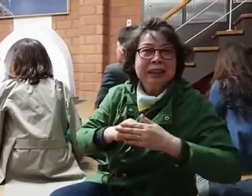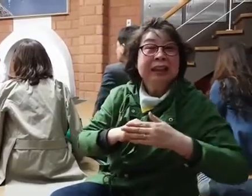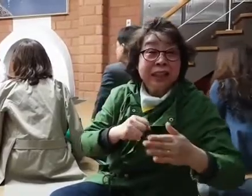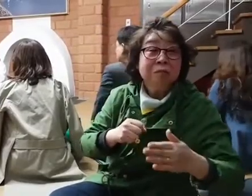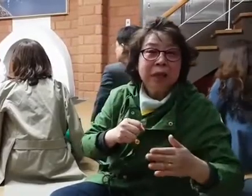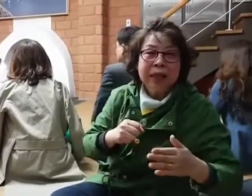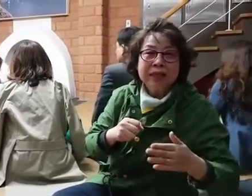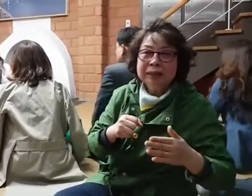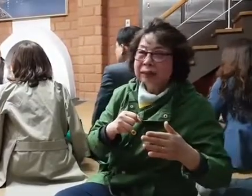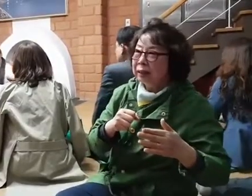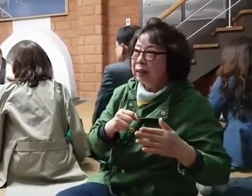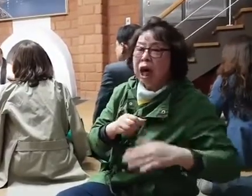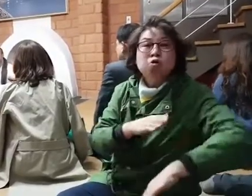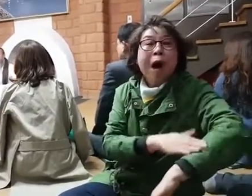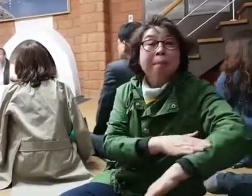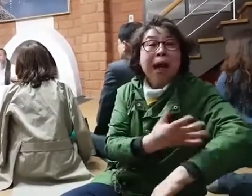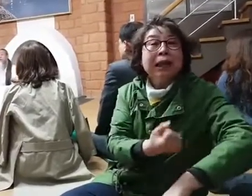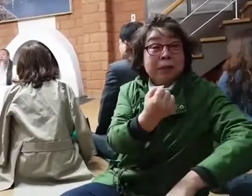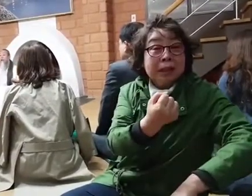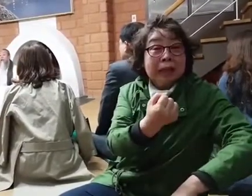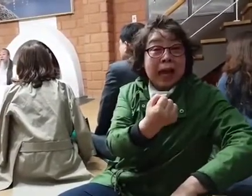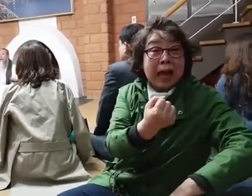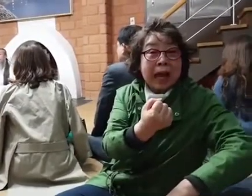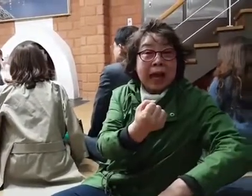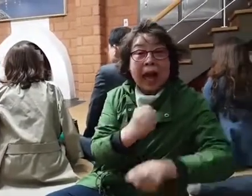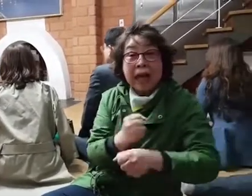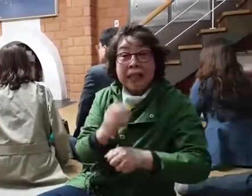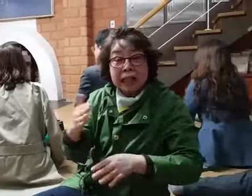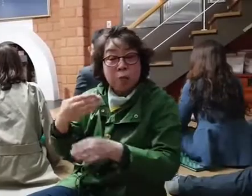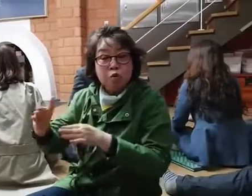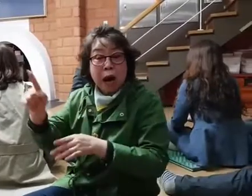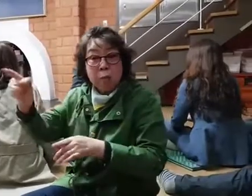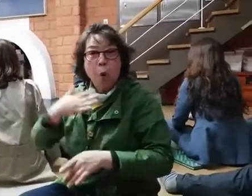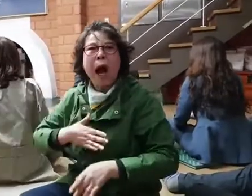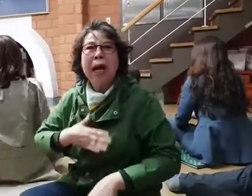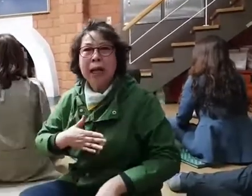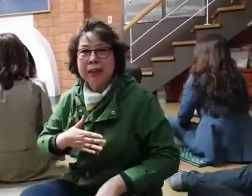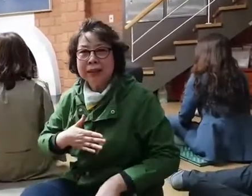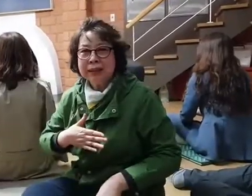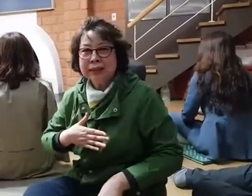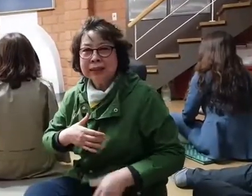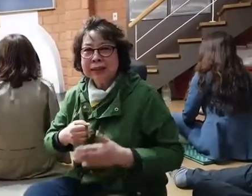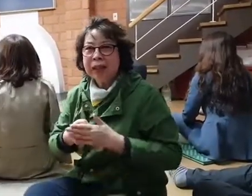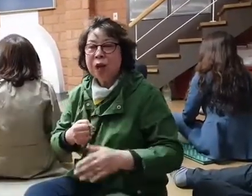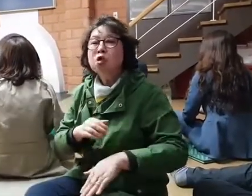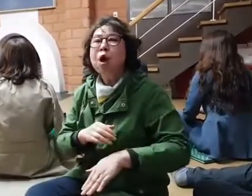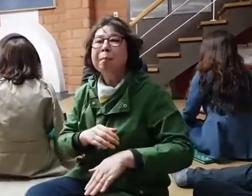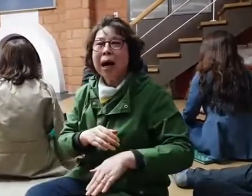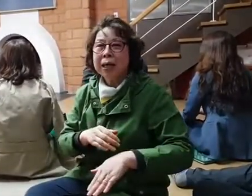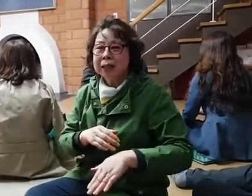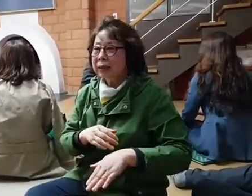그러니까 요런 것들이 좌파가 잡았을 때 돌파구를 열어야 된다는 거 이 부분 알아요. 그리고 좌파들은